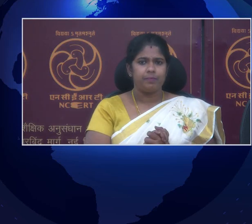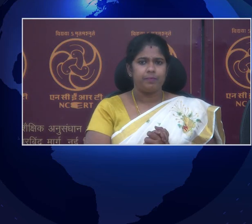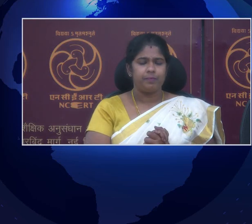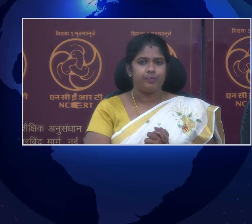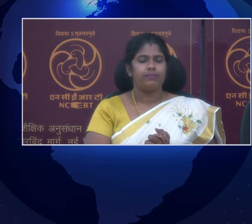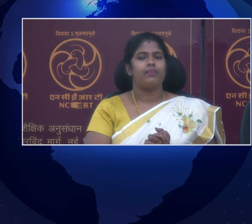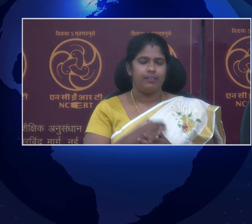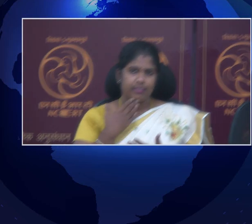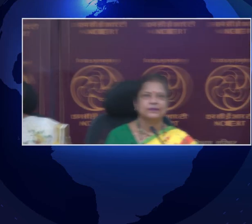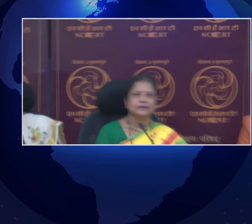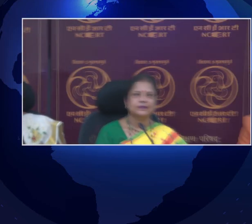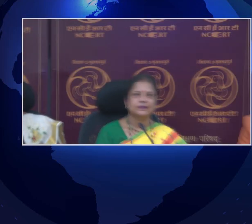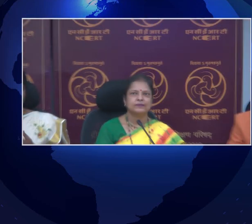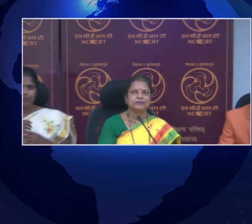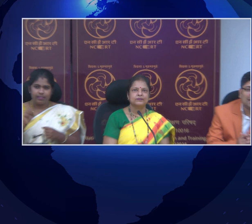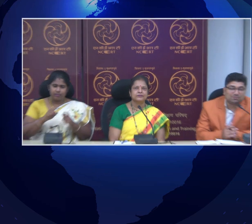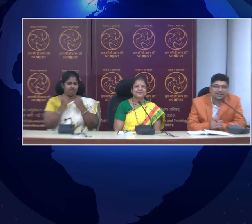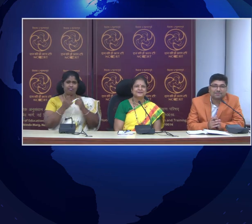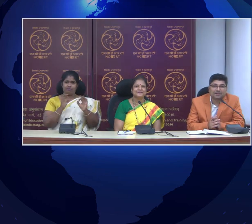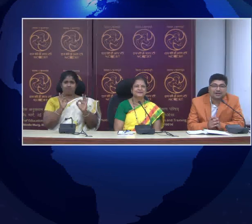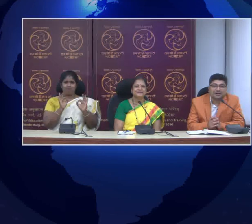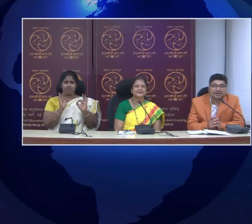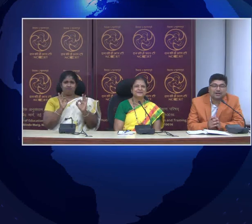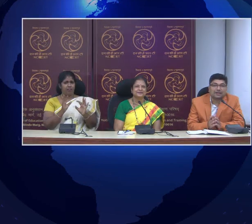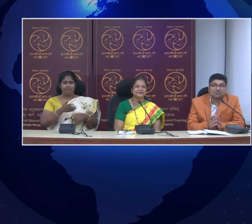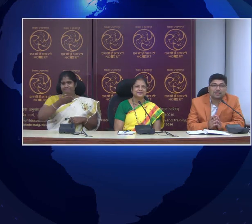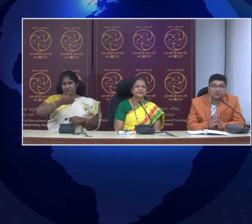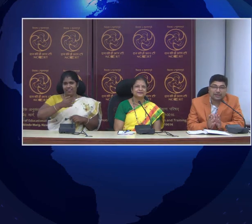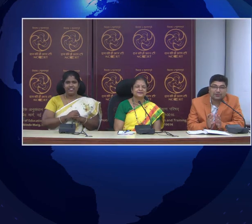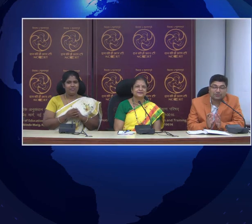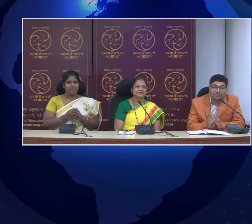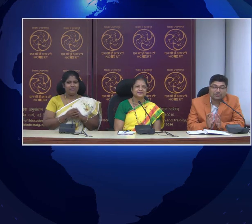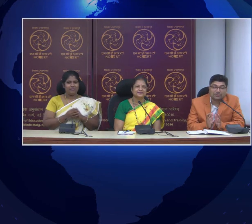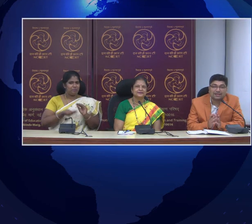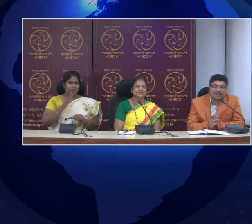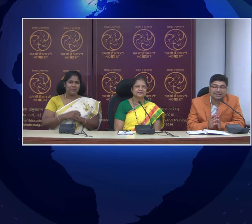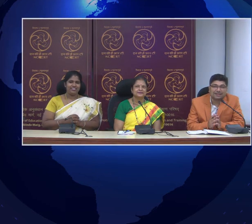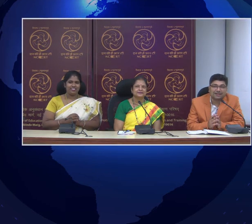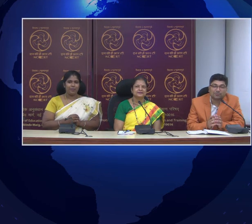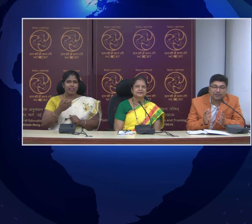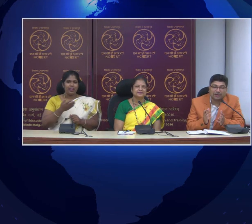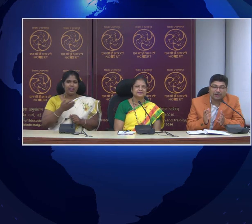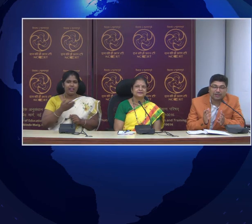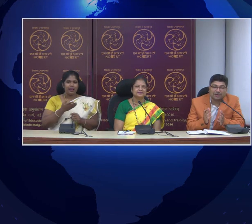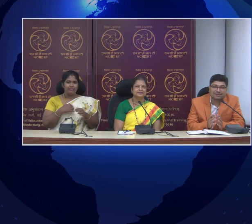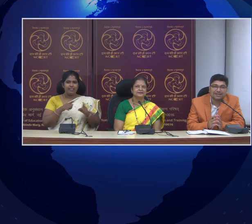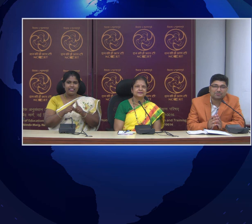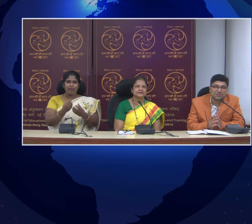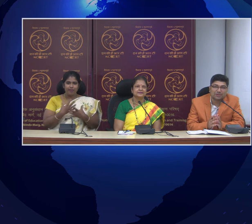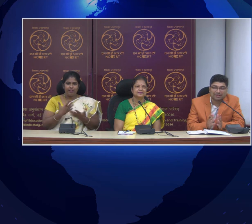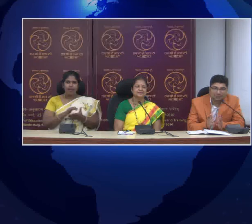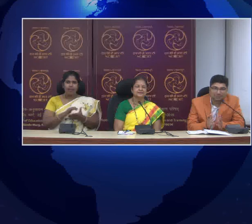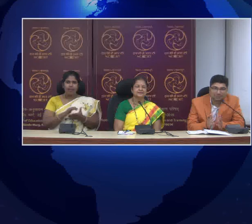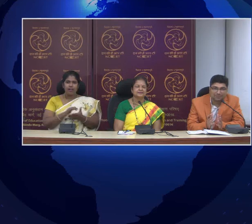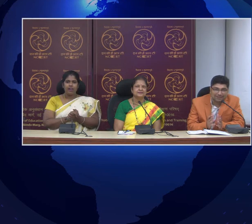जी बिल्कुल, यहाँ पर आपकी टीम वाकई में जो है बधाई की पात्र है, और आपने जो एक उदाहरण दिया कि रिमोट लोकेशन से